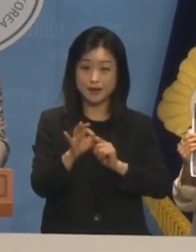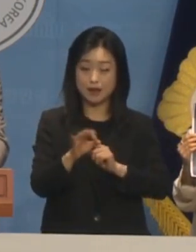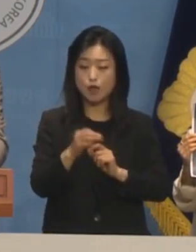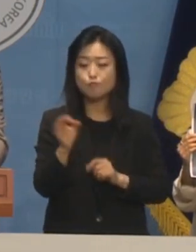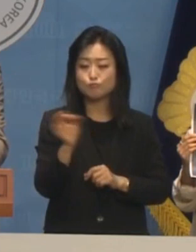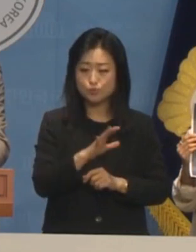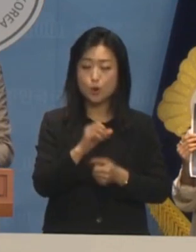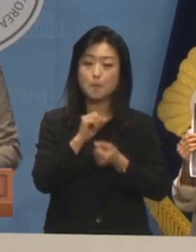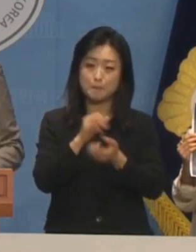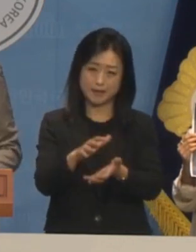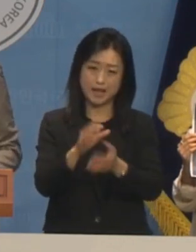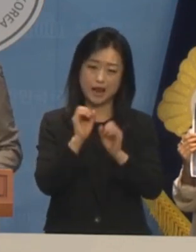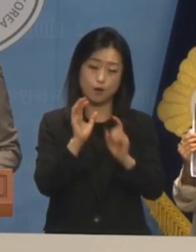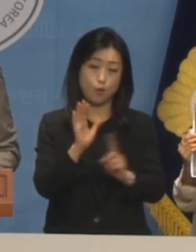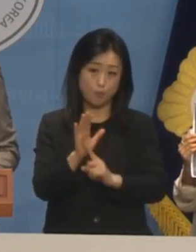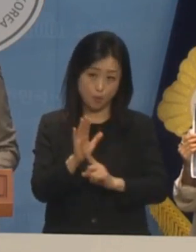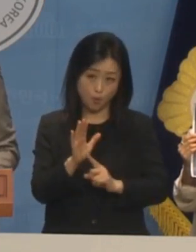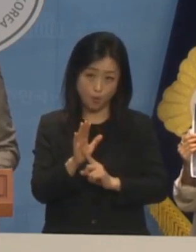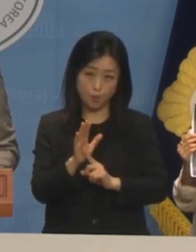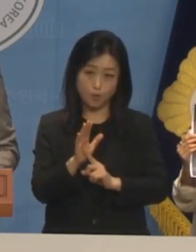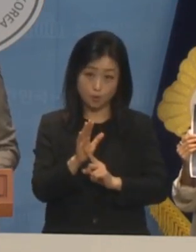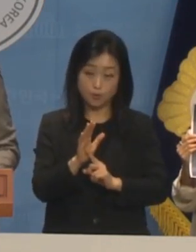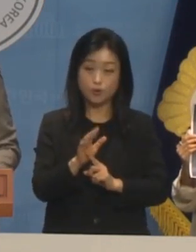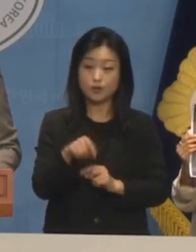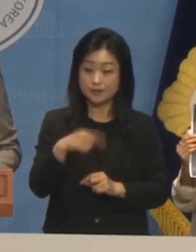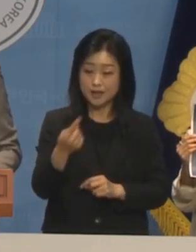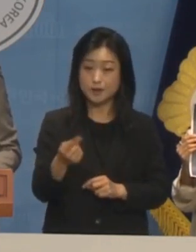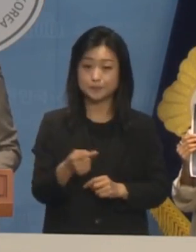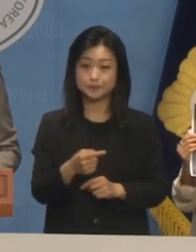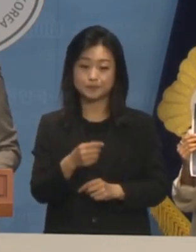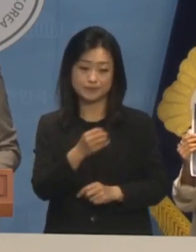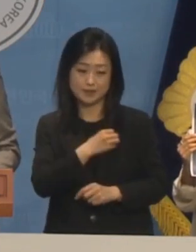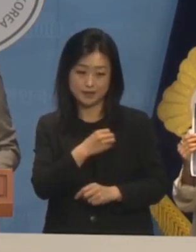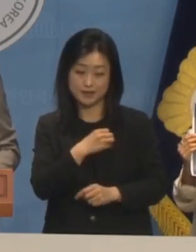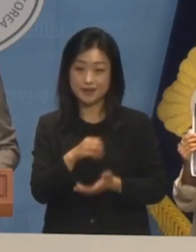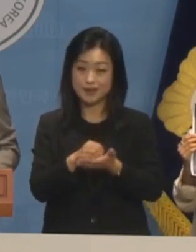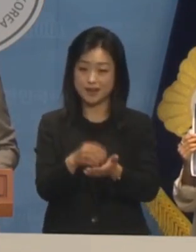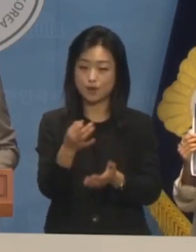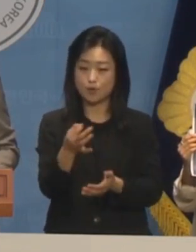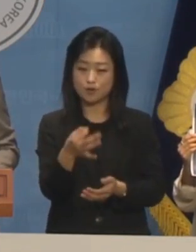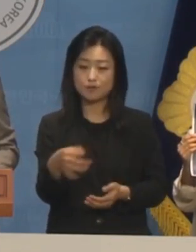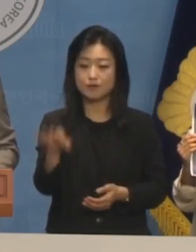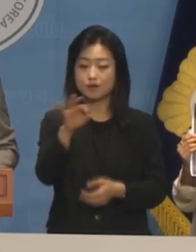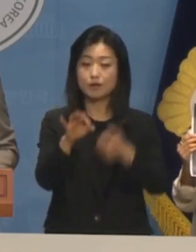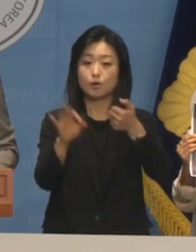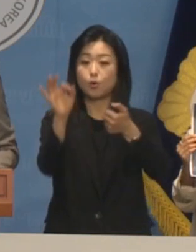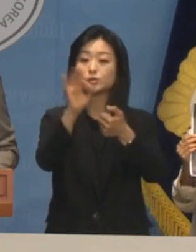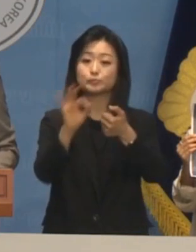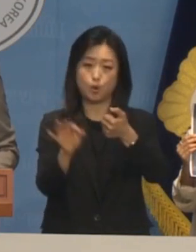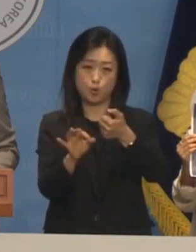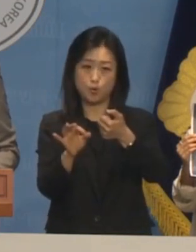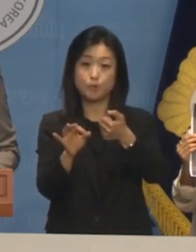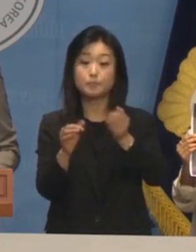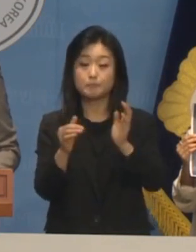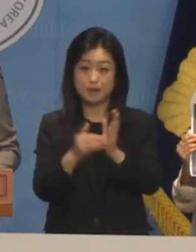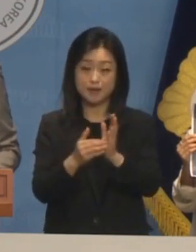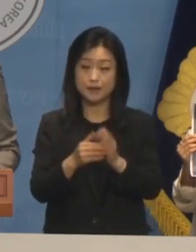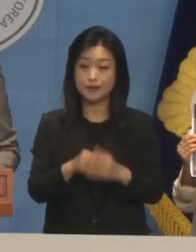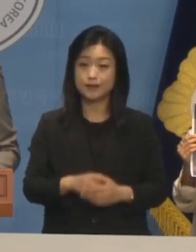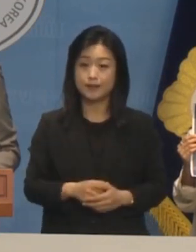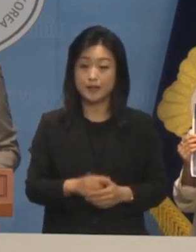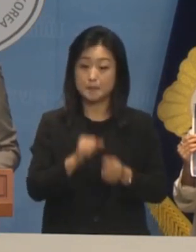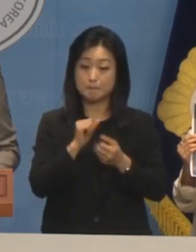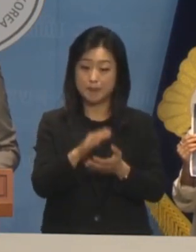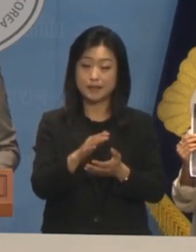배달을 시행한다고 홍보하면서 쿠팡 유로 멤버십 이용 요금을 50% 넘게 인상했습니다.